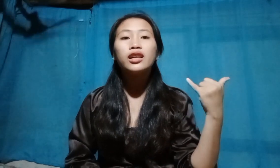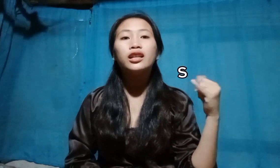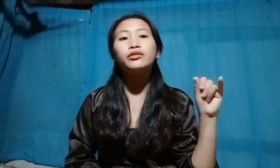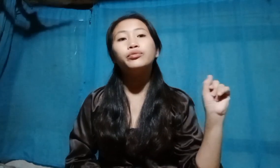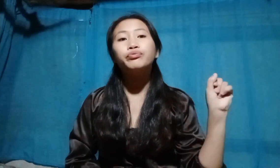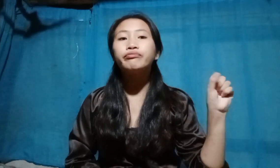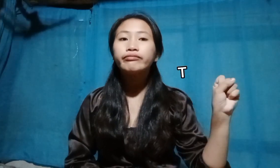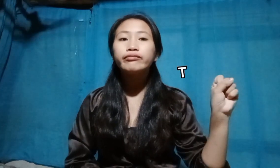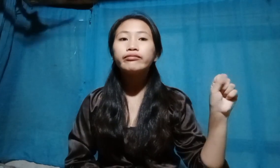Crystal.